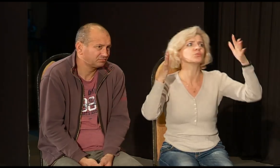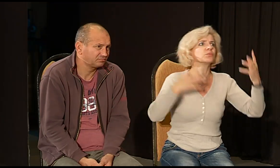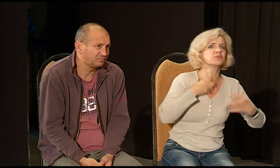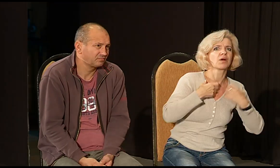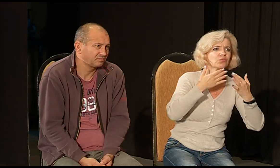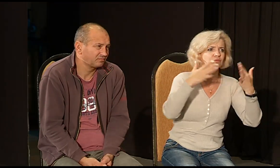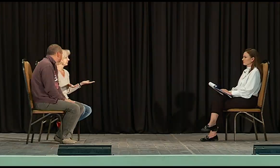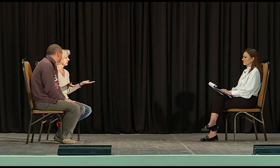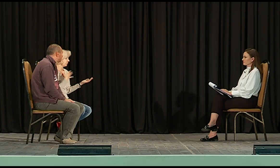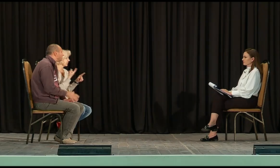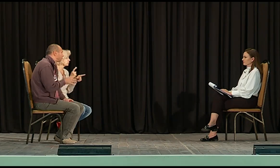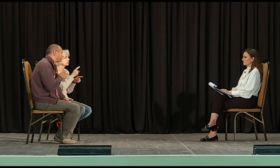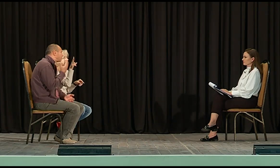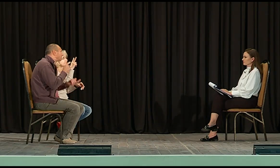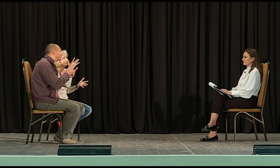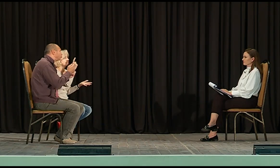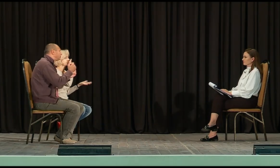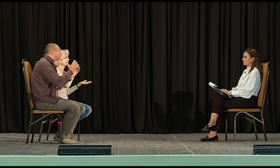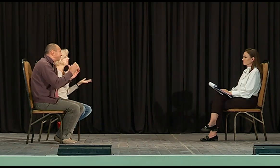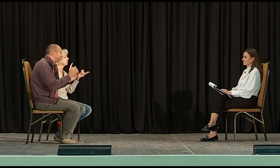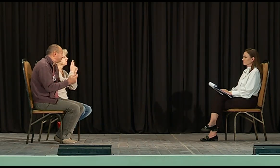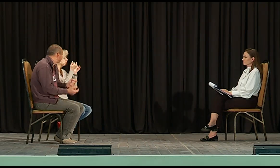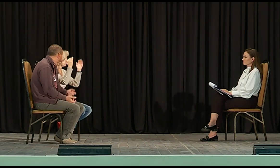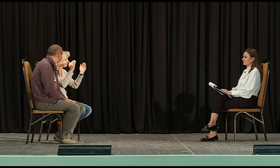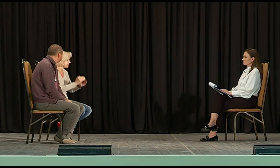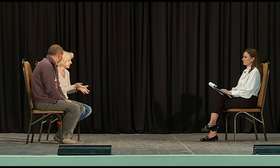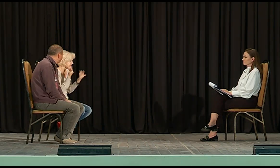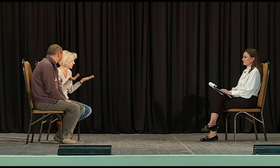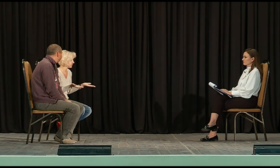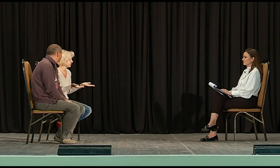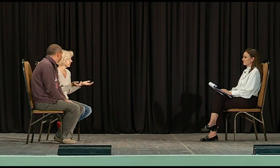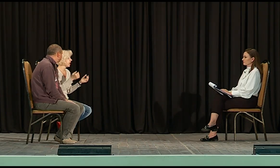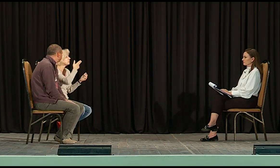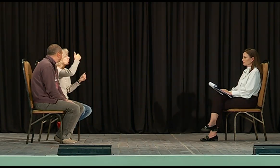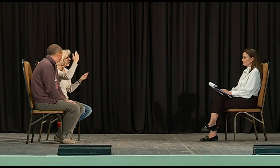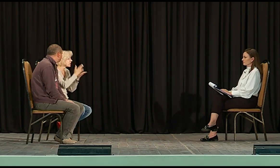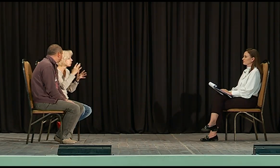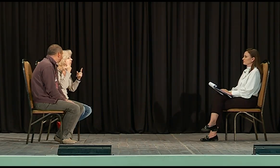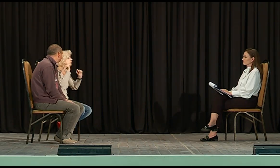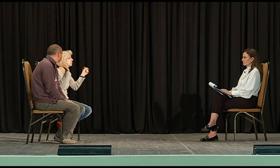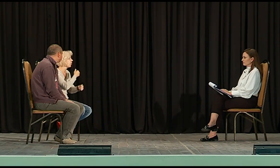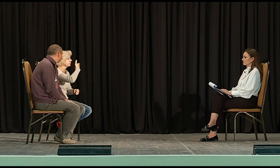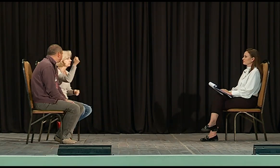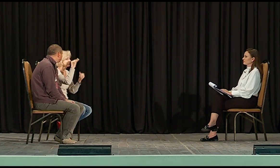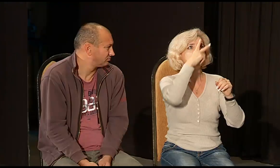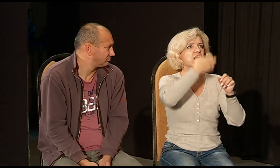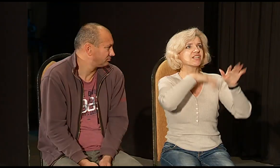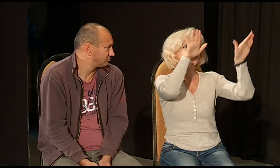cât ar trebui. Recent am rămas fără traducere la televiziune, la mai multe posturi de țin,